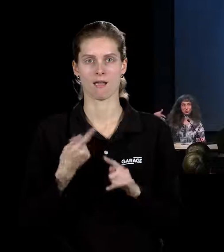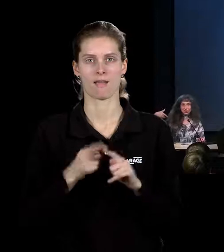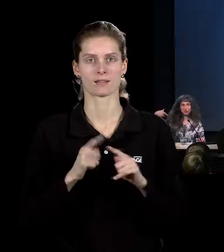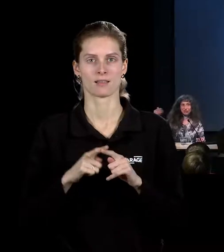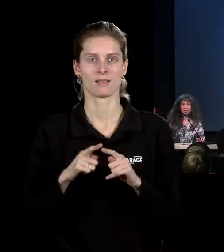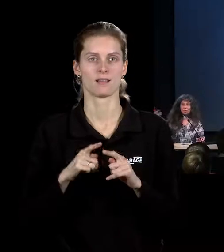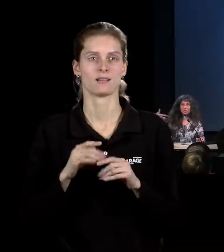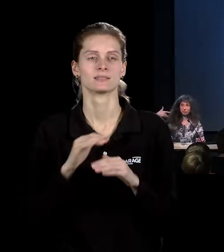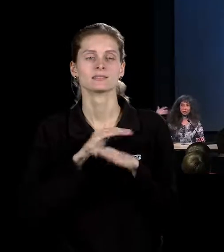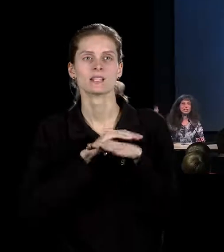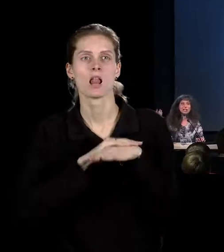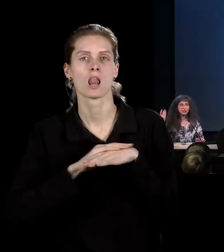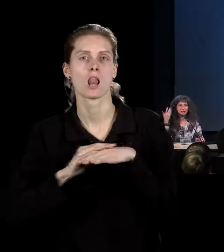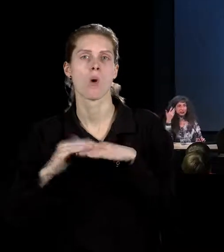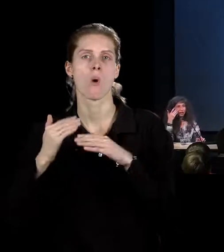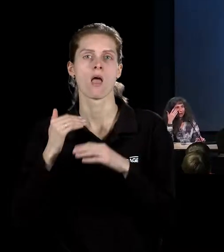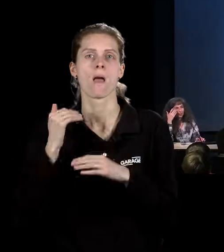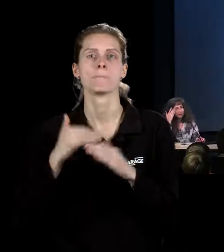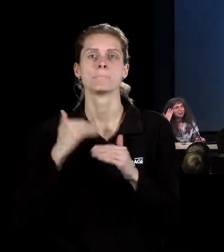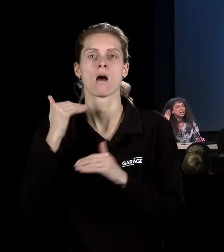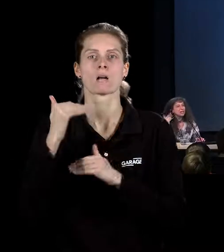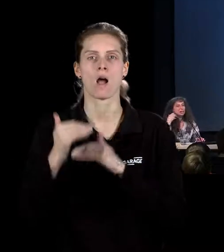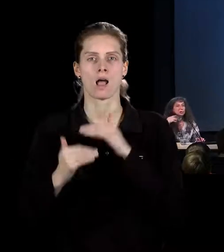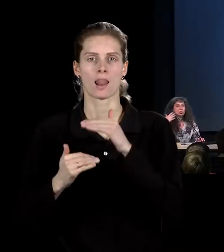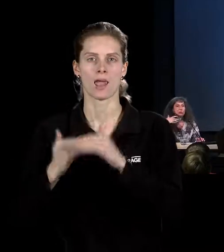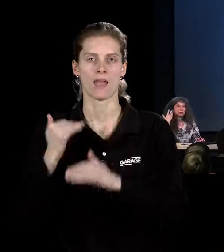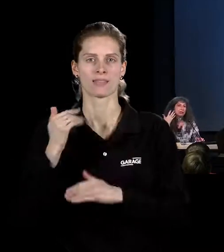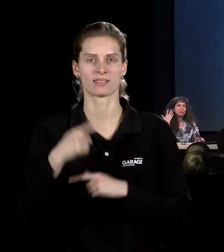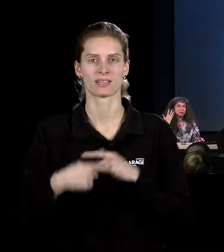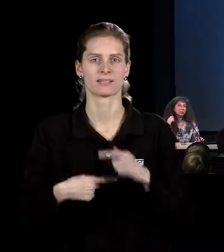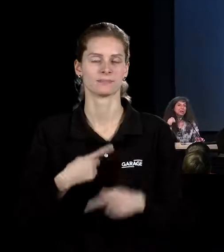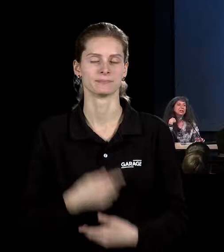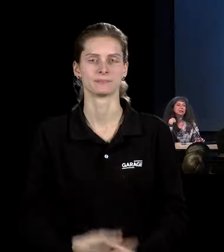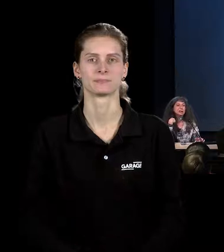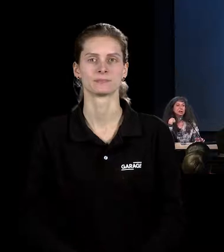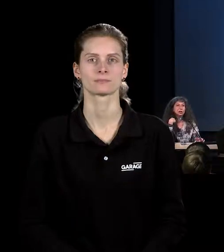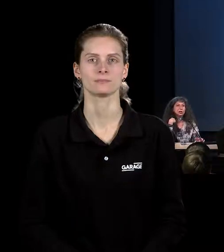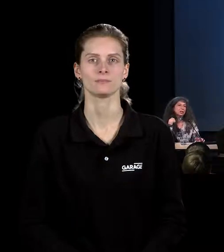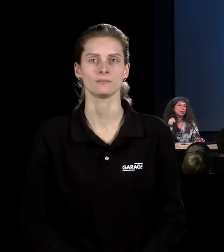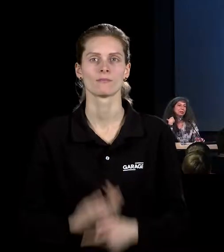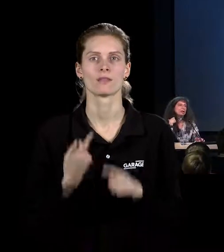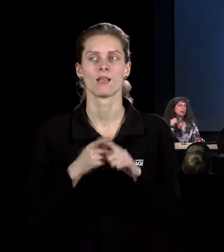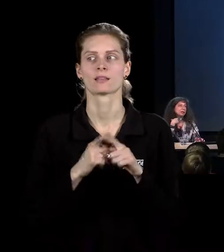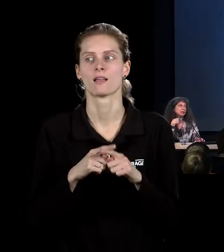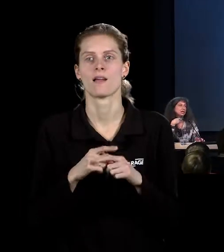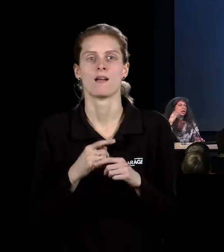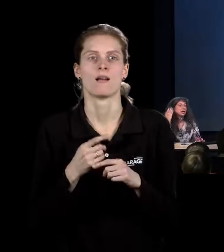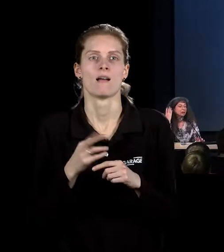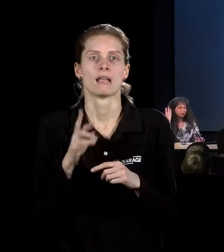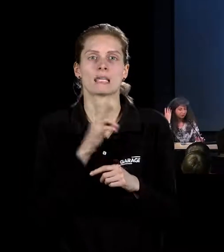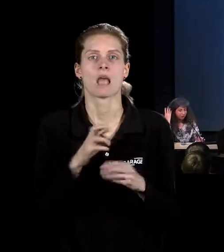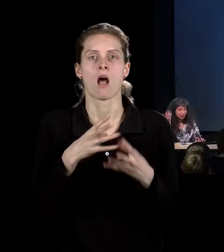памяти, которые некие слои поколений, которые за этим стоят, и в которых вот это предельное физическое я